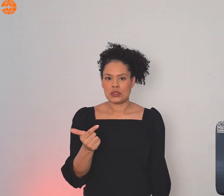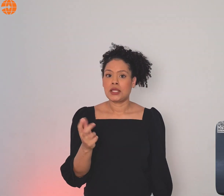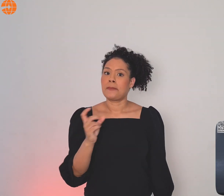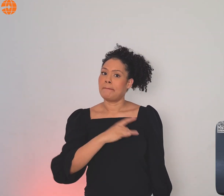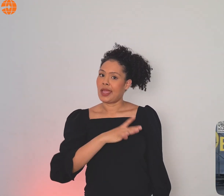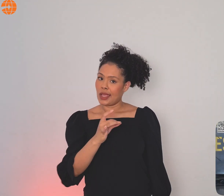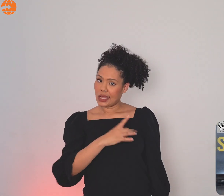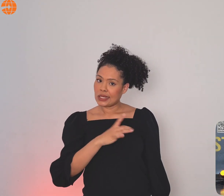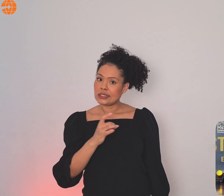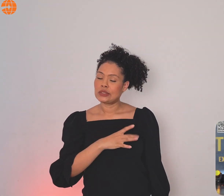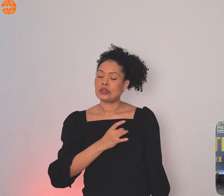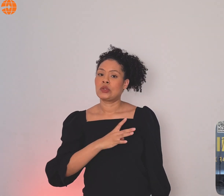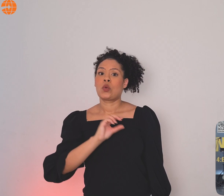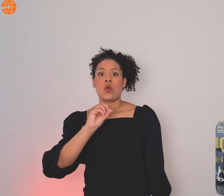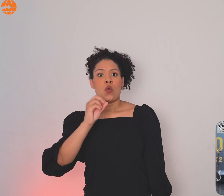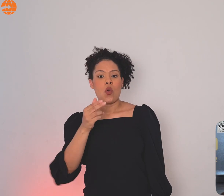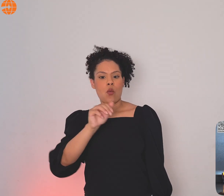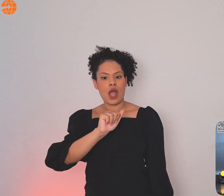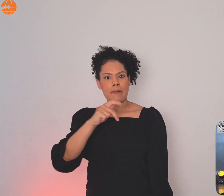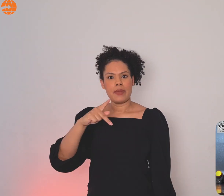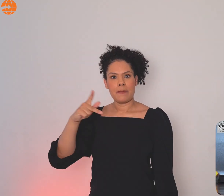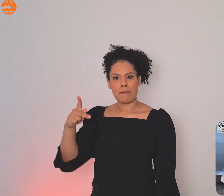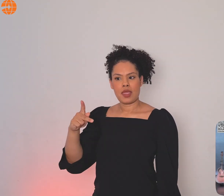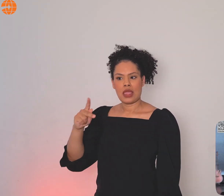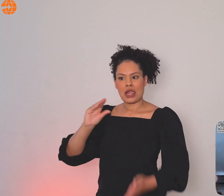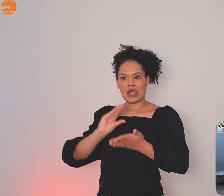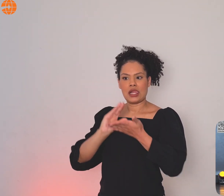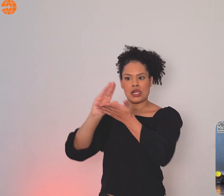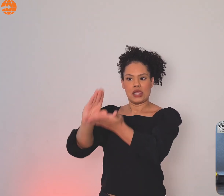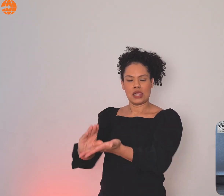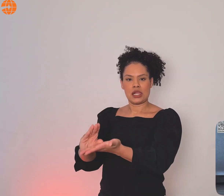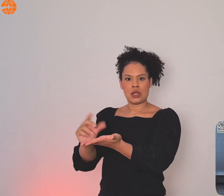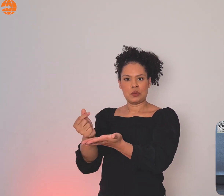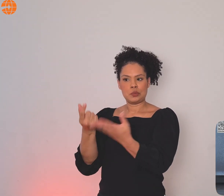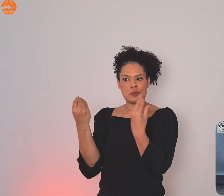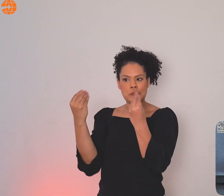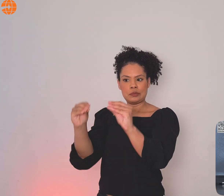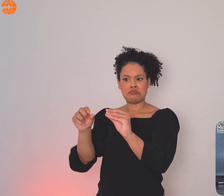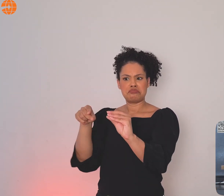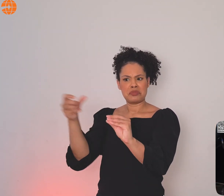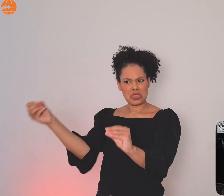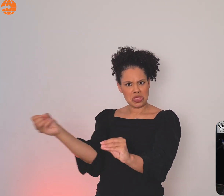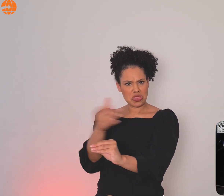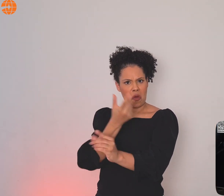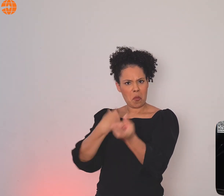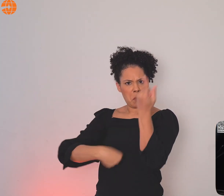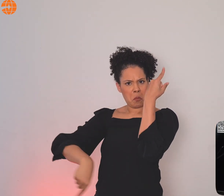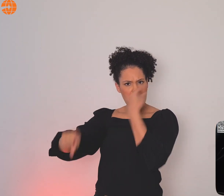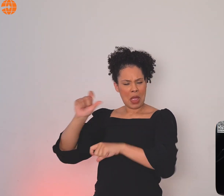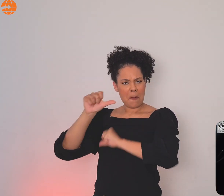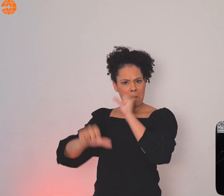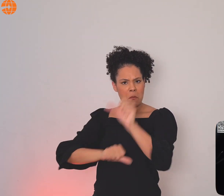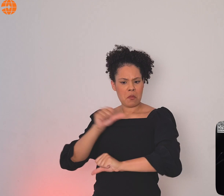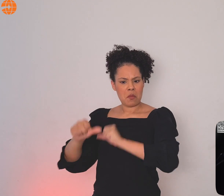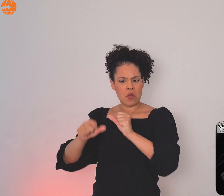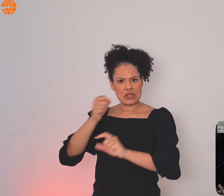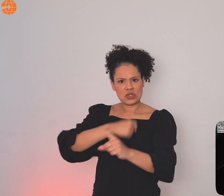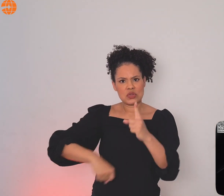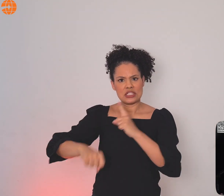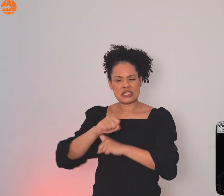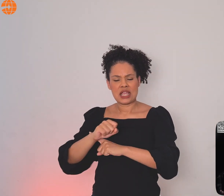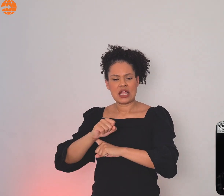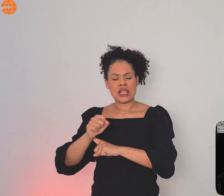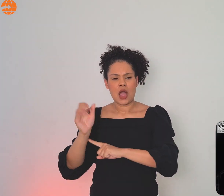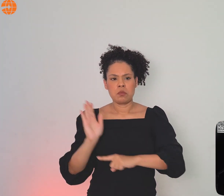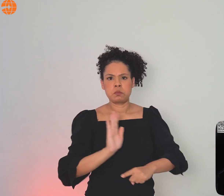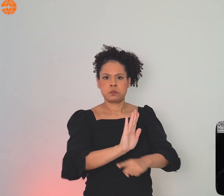de investir num aplicativo que possa ser disruptivo, inovador, transformador para a sociedade, prestar um